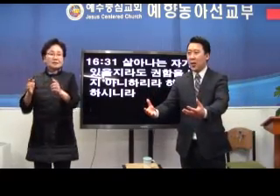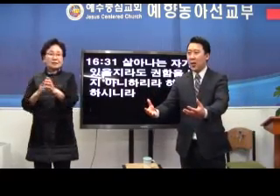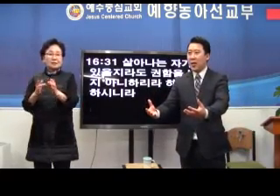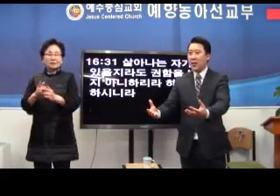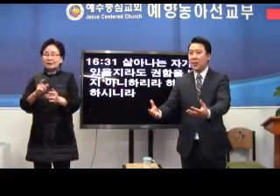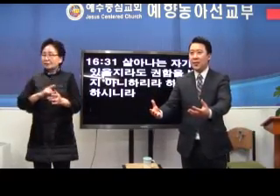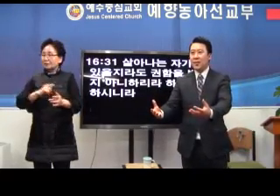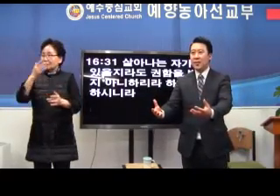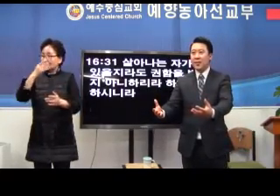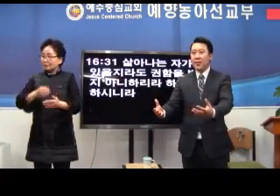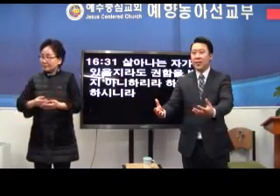축복합니다.